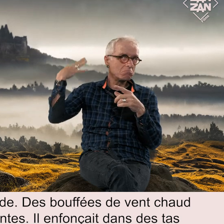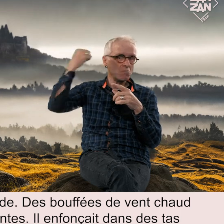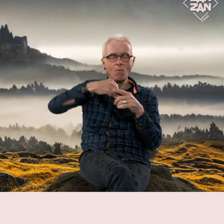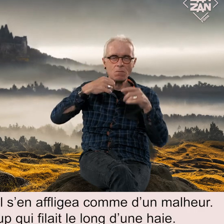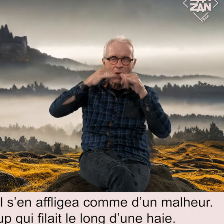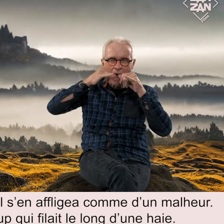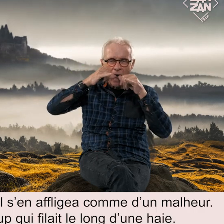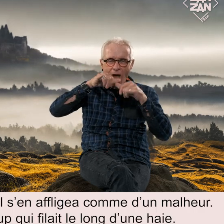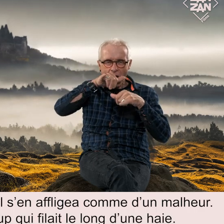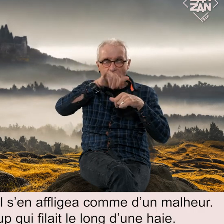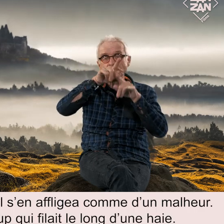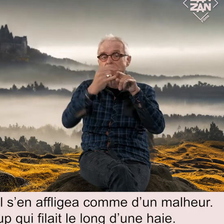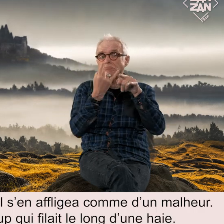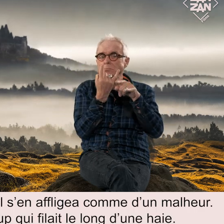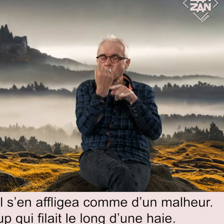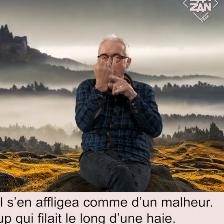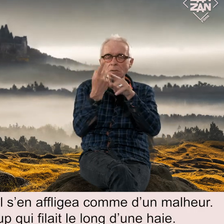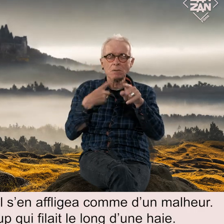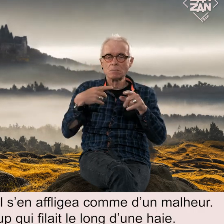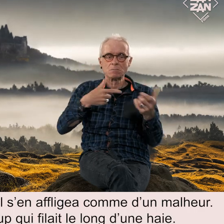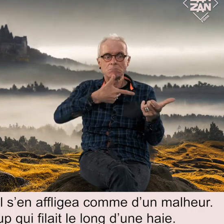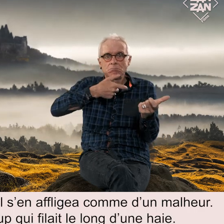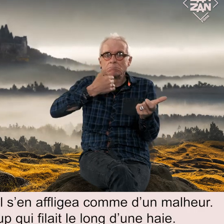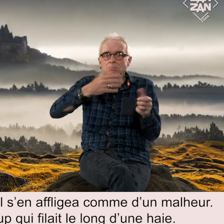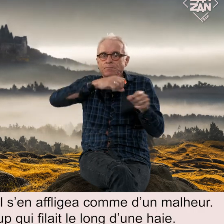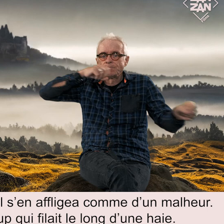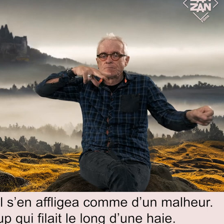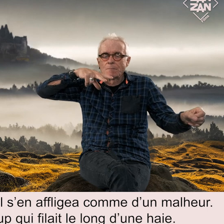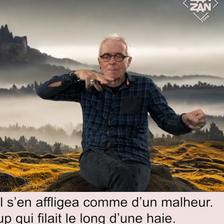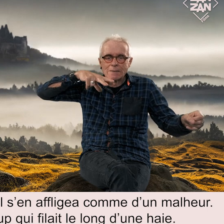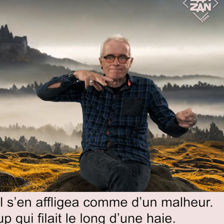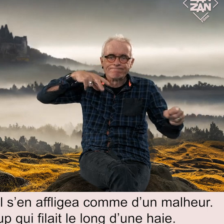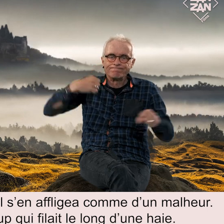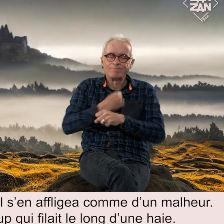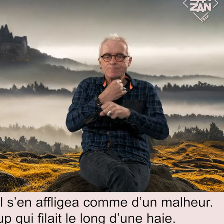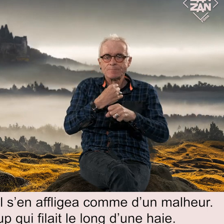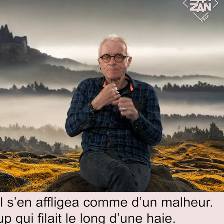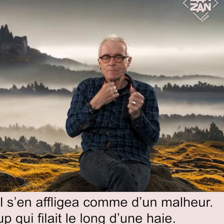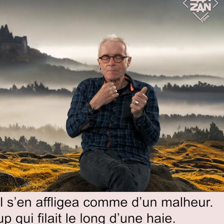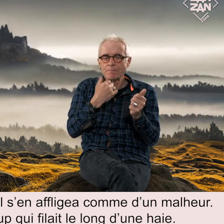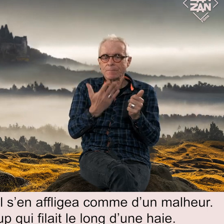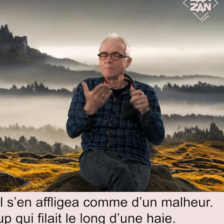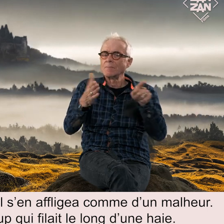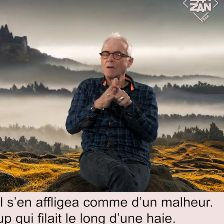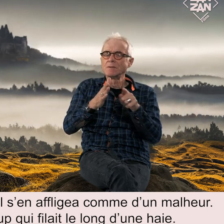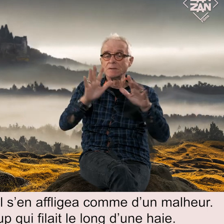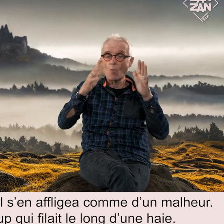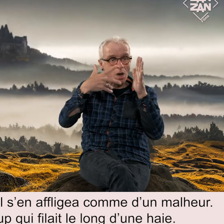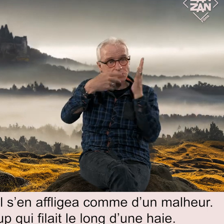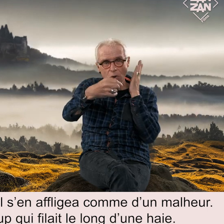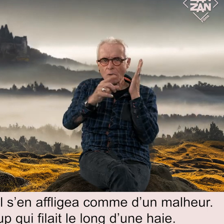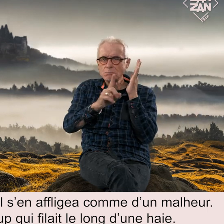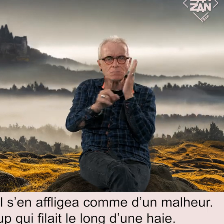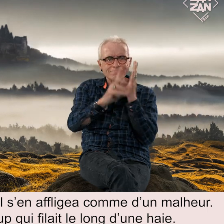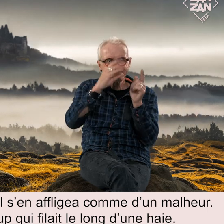un sanglier. Julien n'eut pas le temps de saisir son arc, et il s'en affligea comme d'un malheur. Puis, étant sorti du bois, il